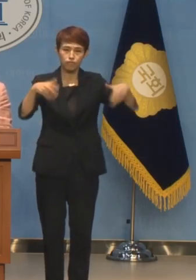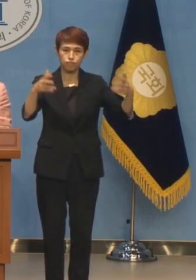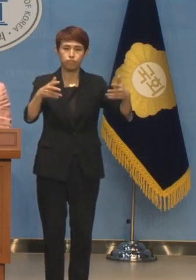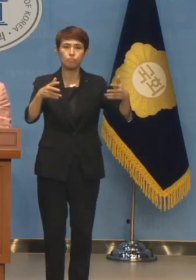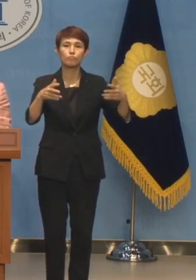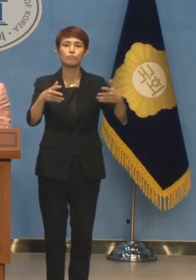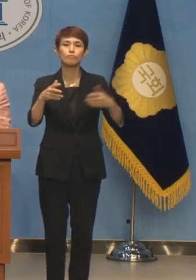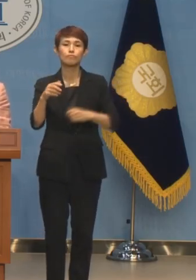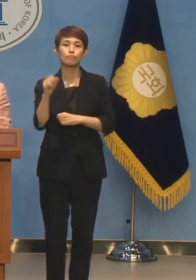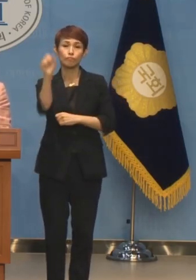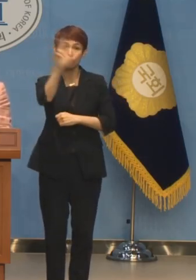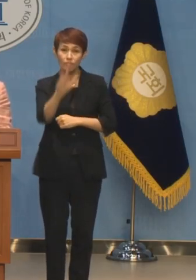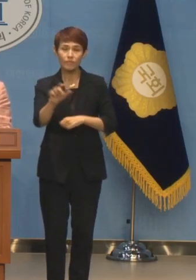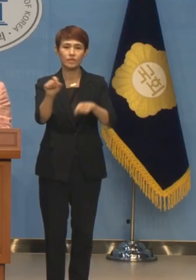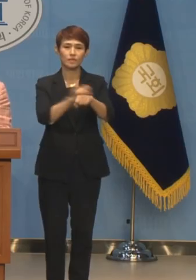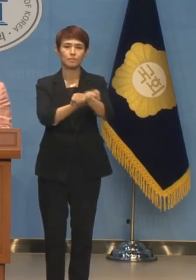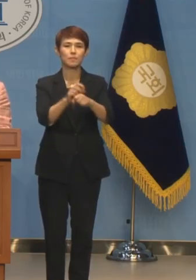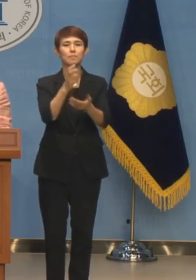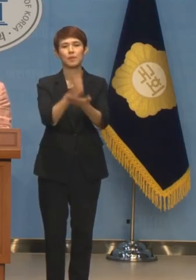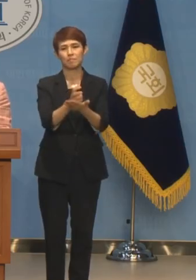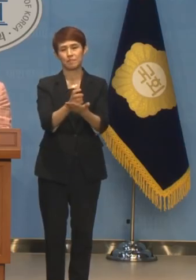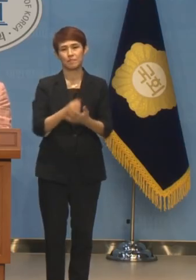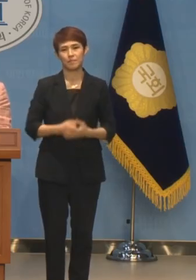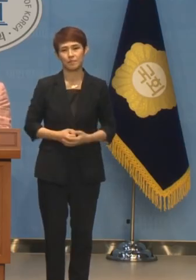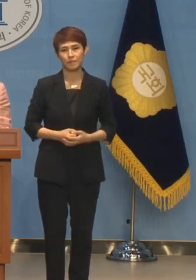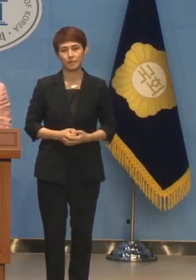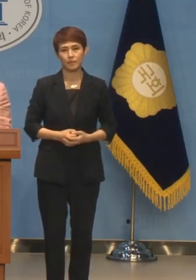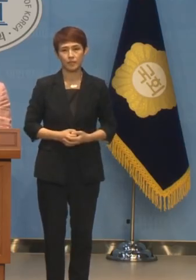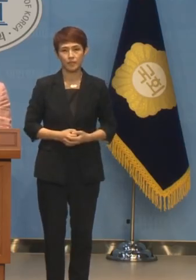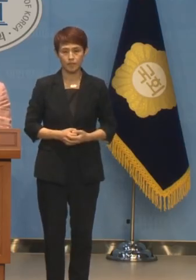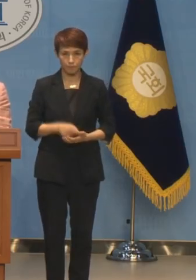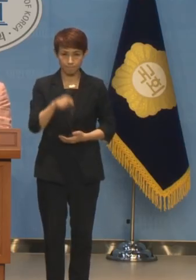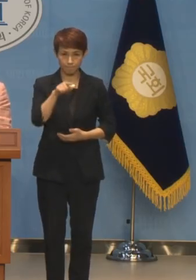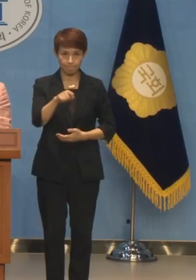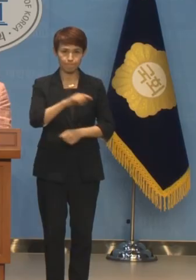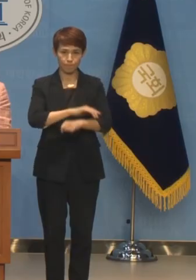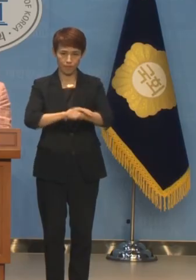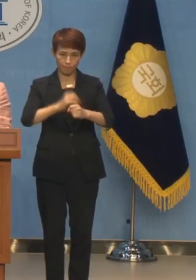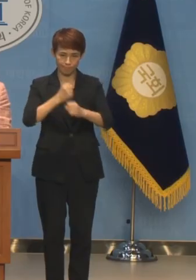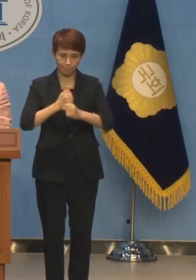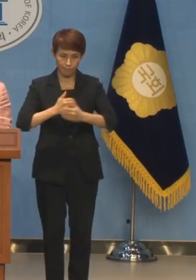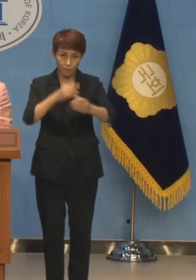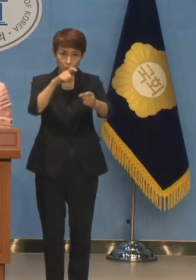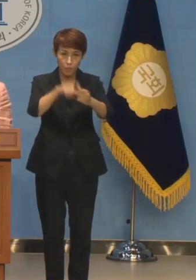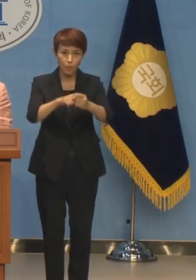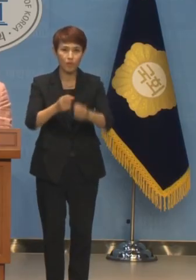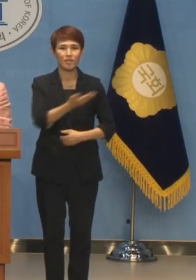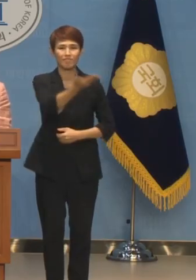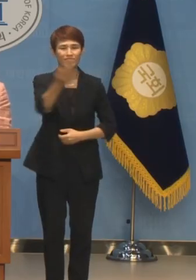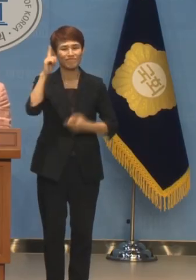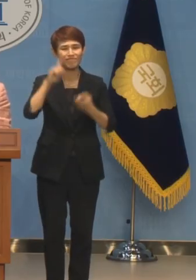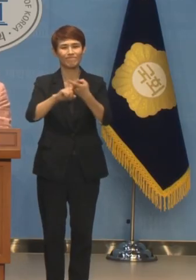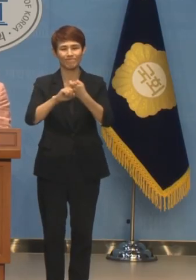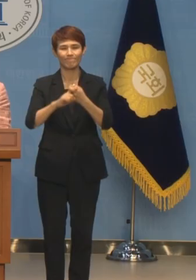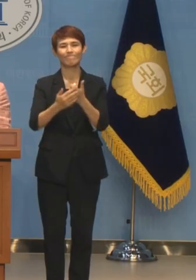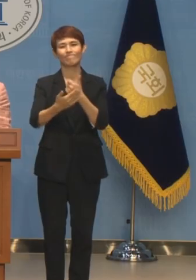해상풍력특별법 제정입니다. 해상풍력 발전의 잠재력을 실현하기 위해서는 여러분의